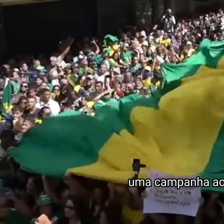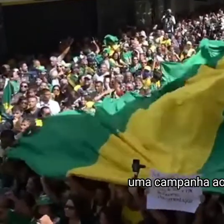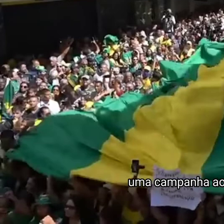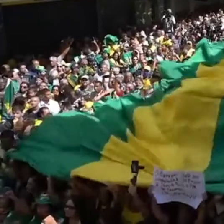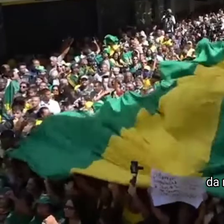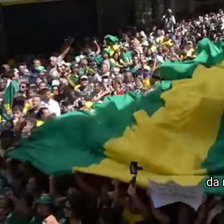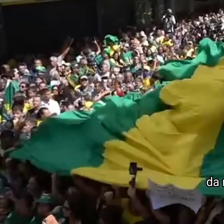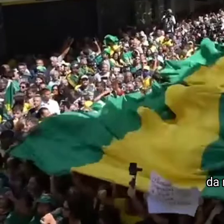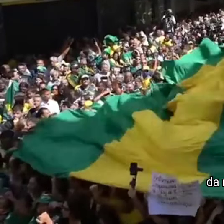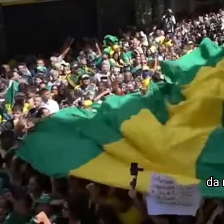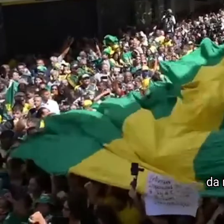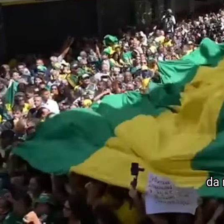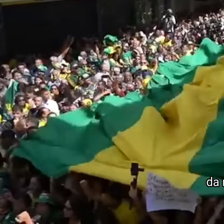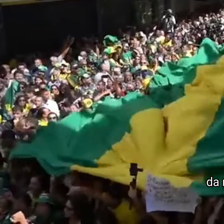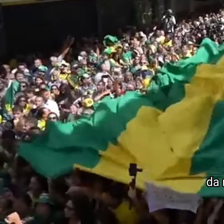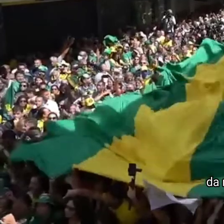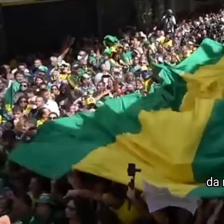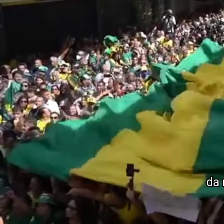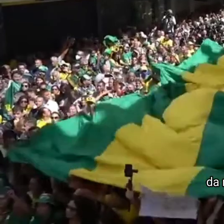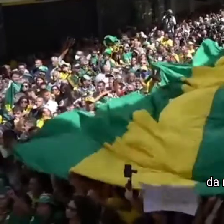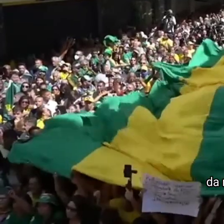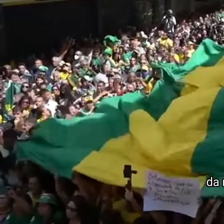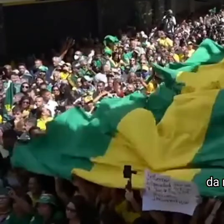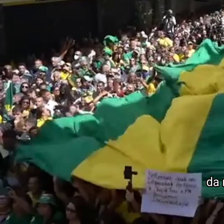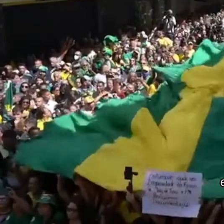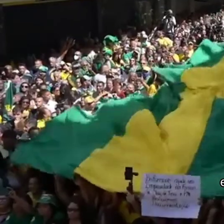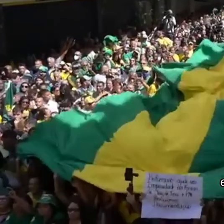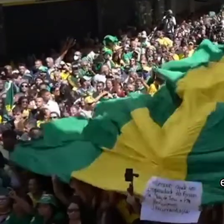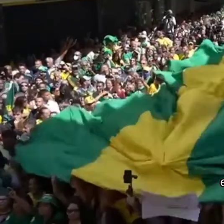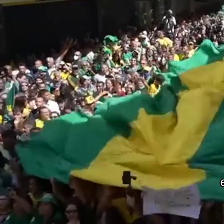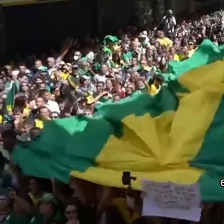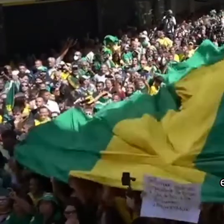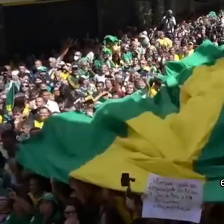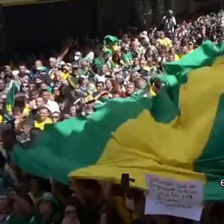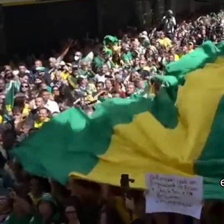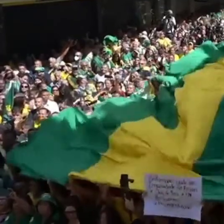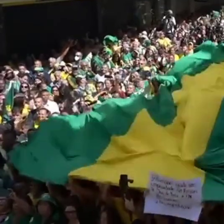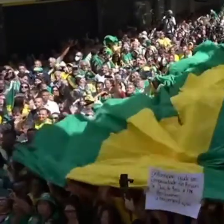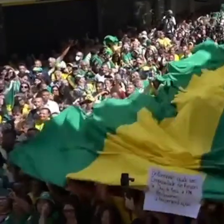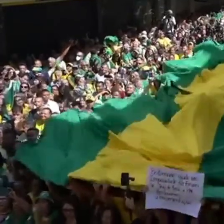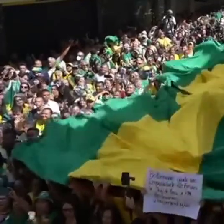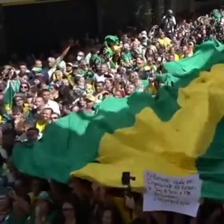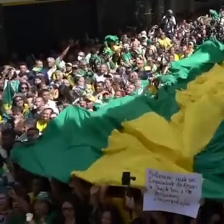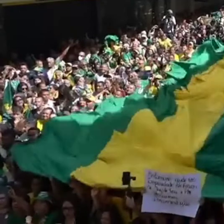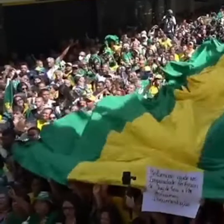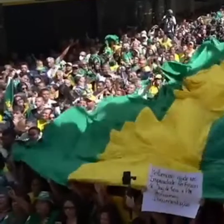ser liberto da mentira e do engano, em nome de Jesus.